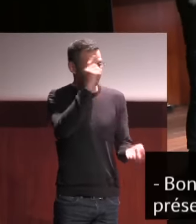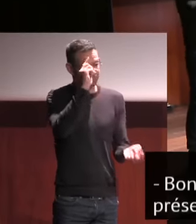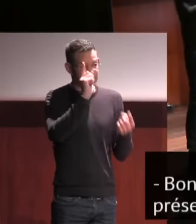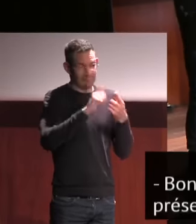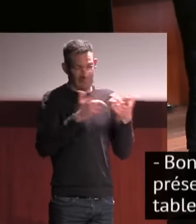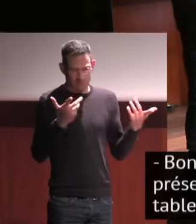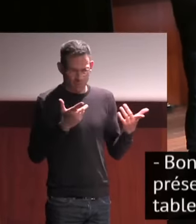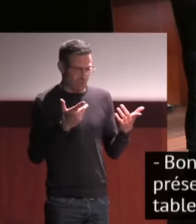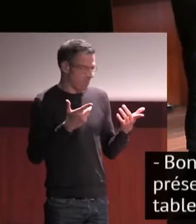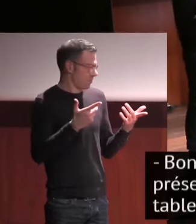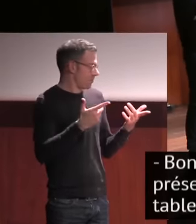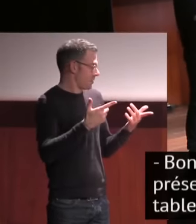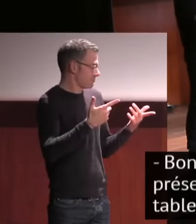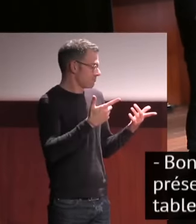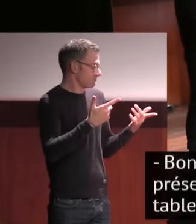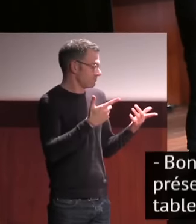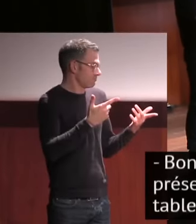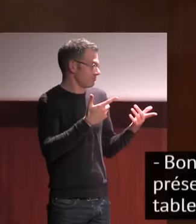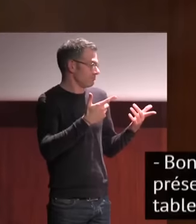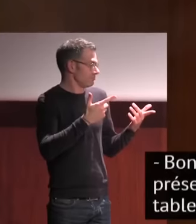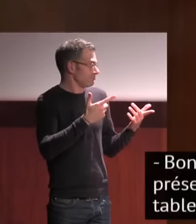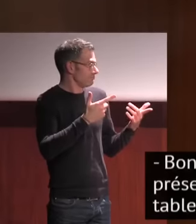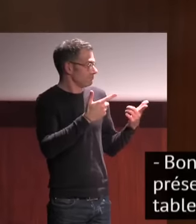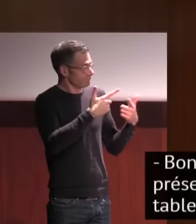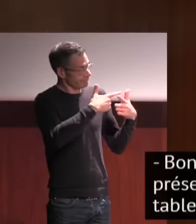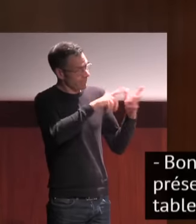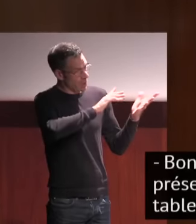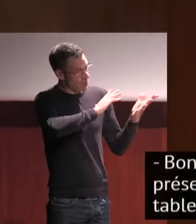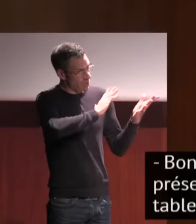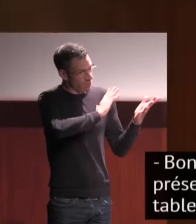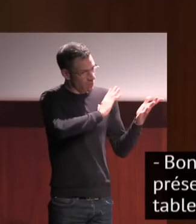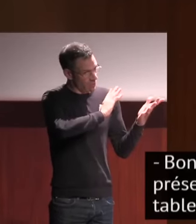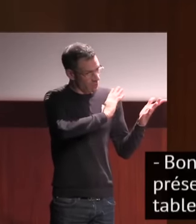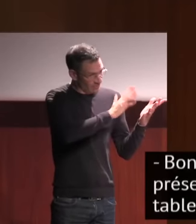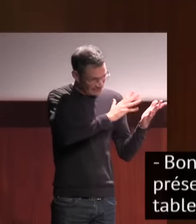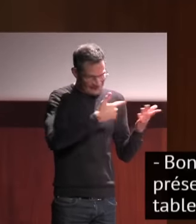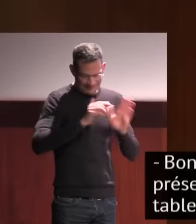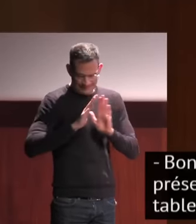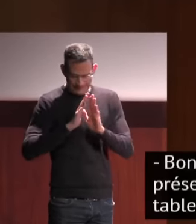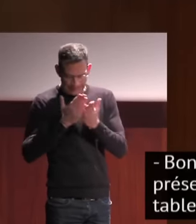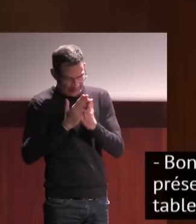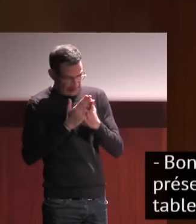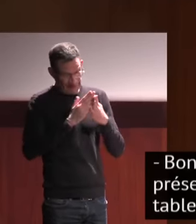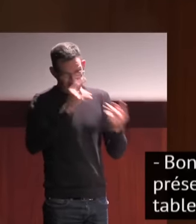enjeux éditoriaux et patrimoniaux entre la langue des signes française et le livre.